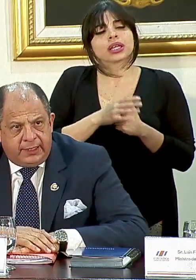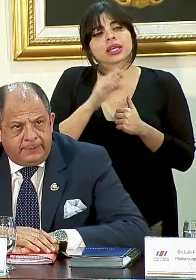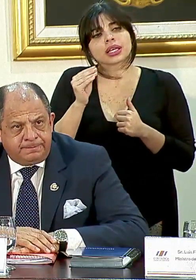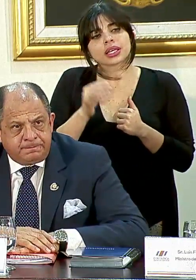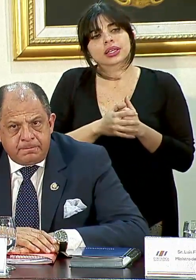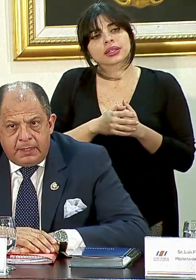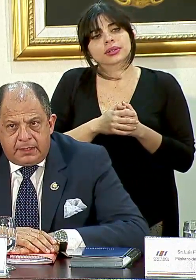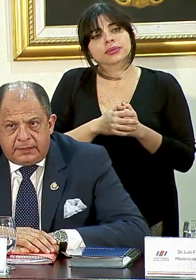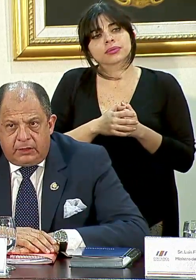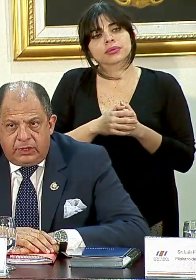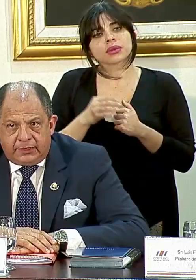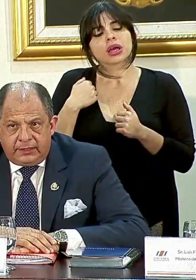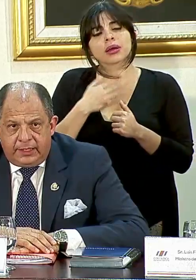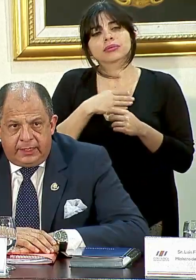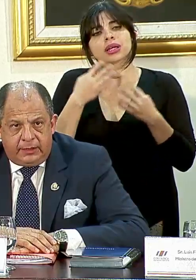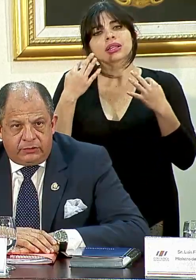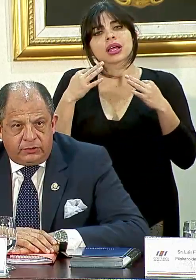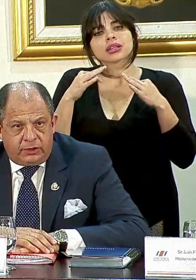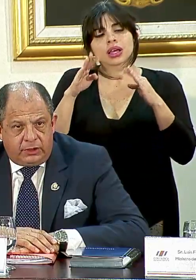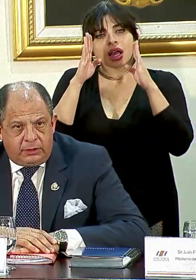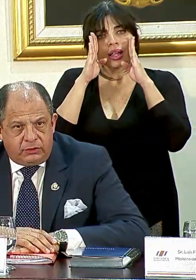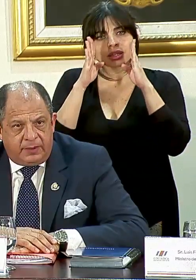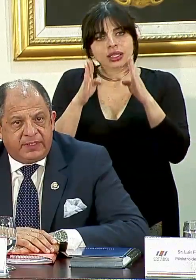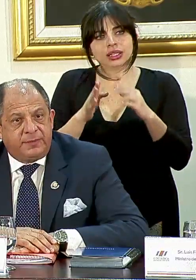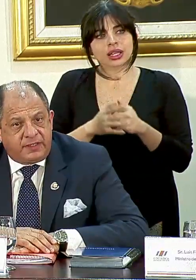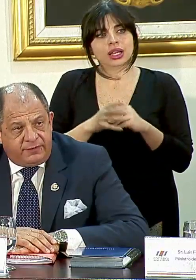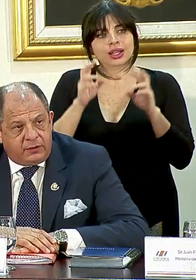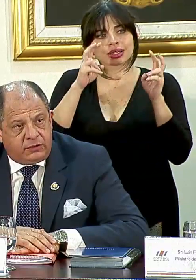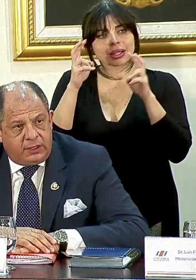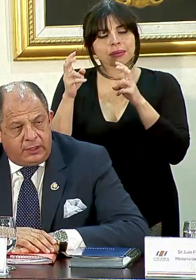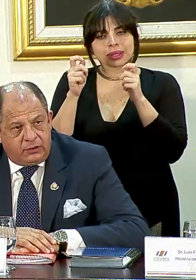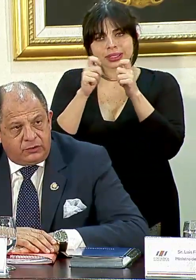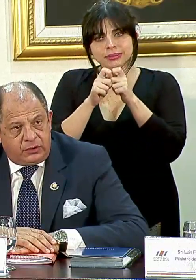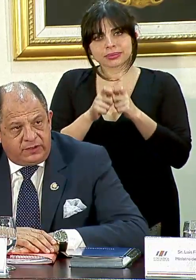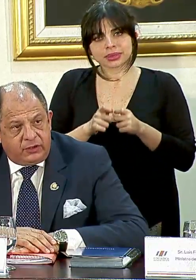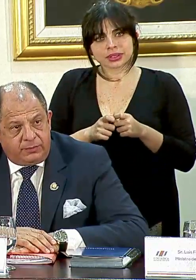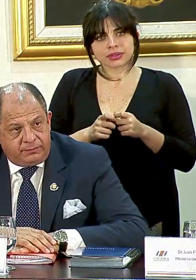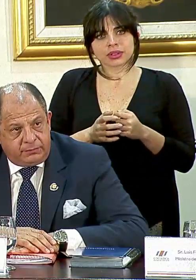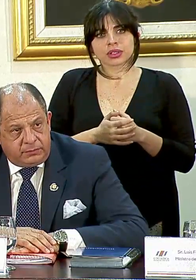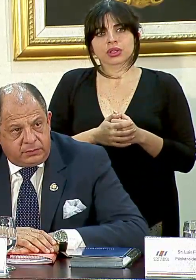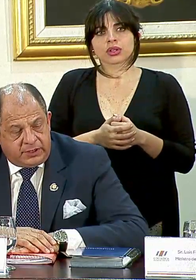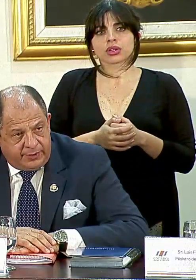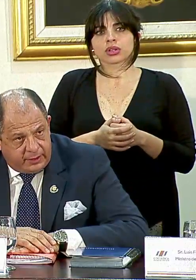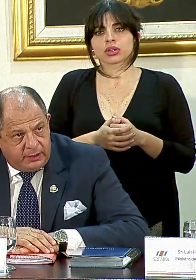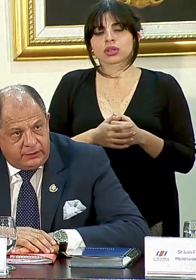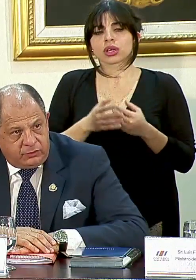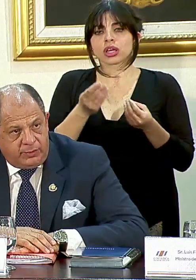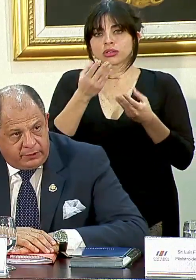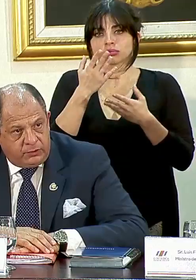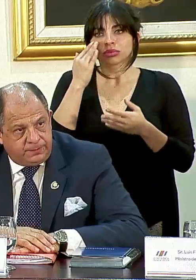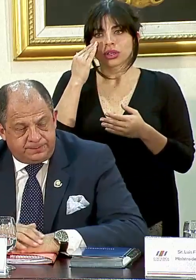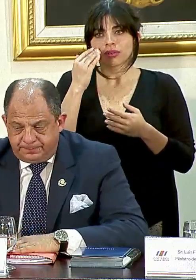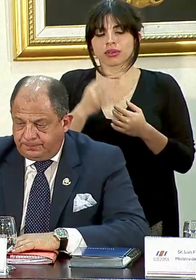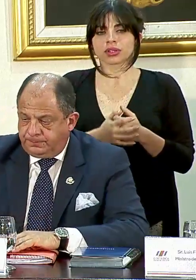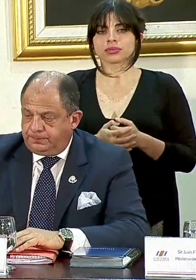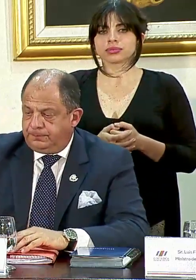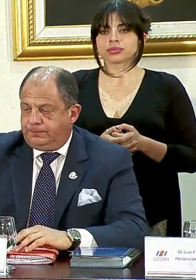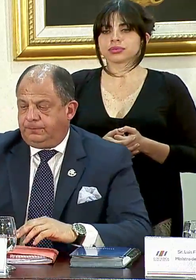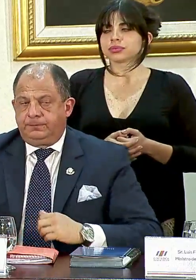hemos tratado de atender los temas específicos que nos hicieron saber en su momento.